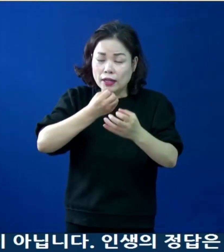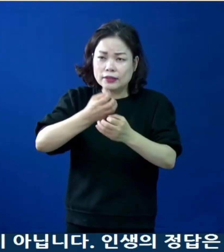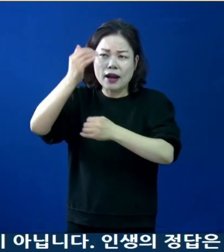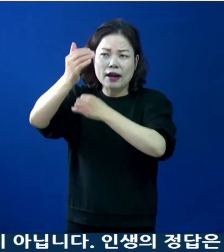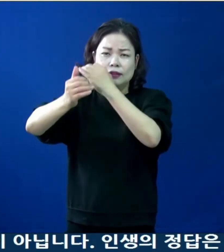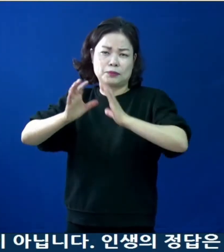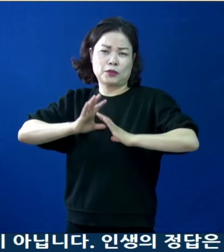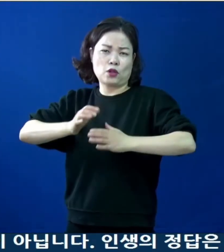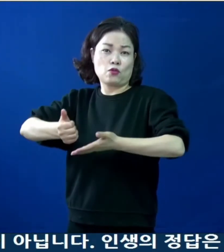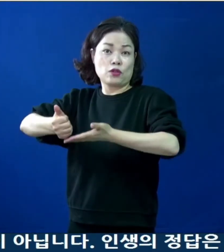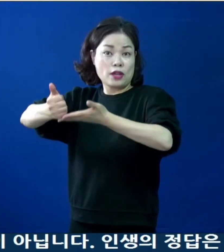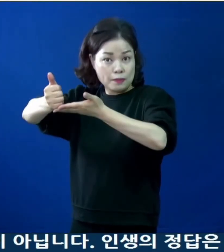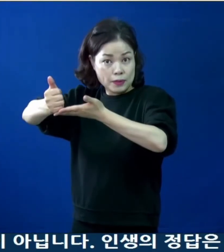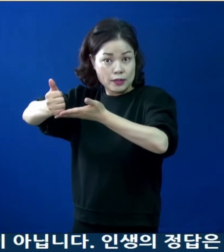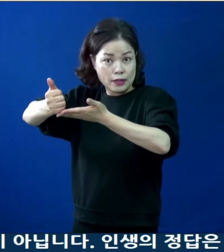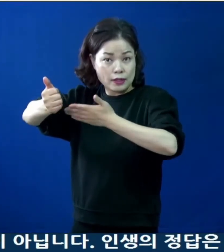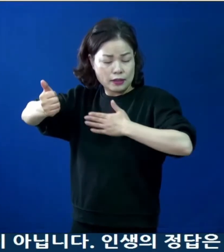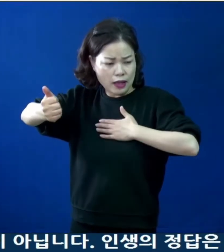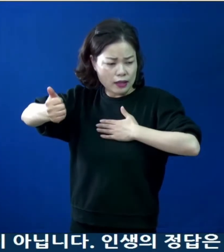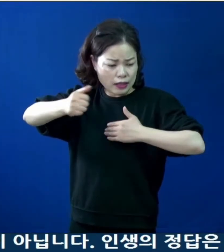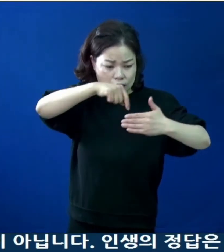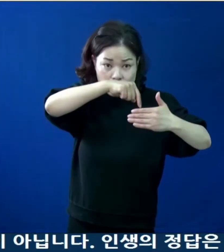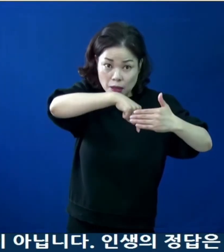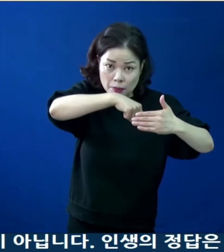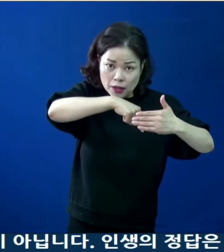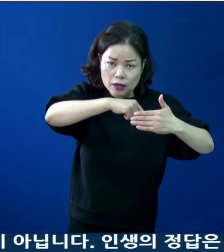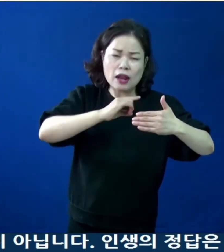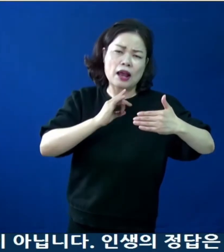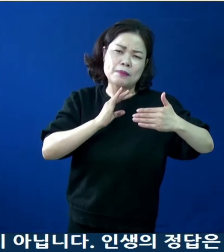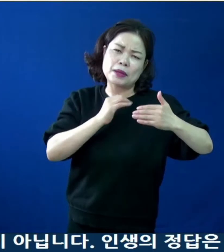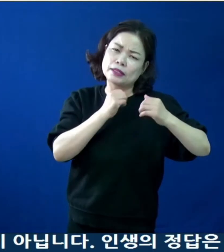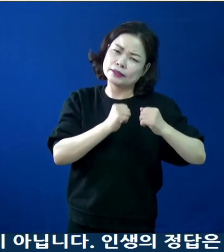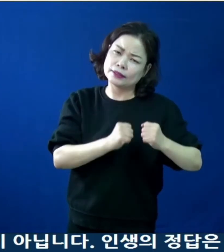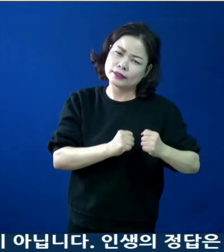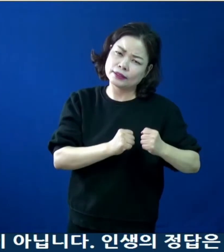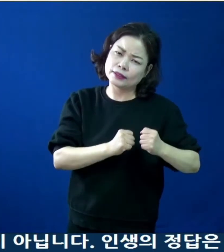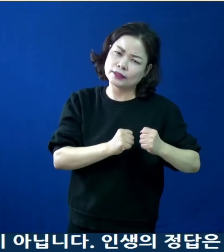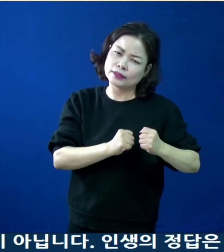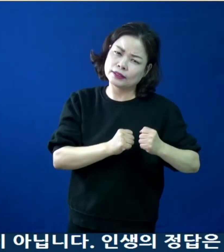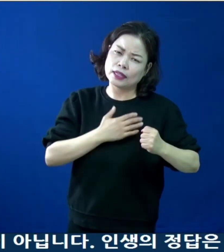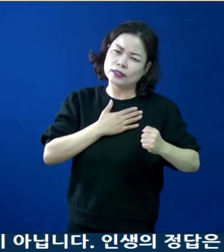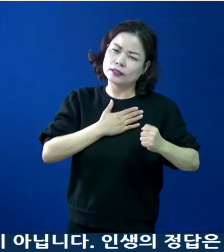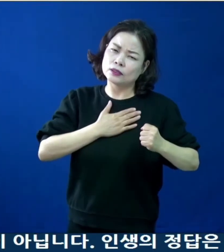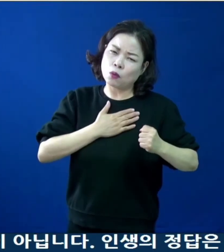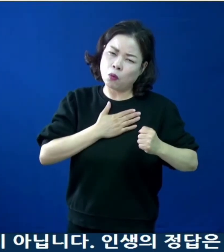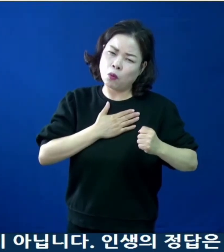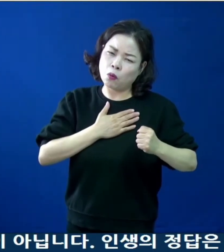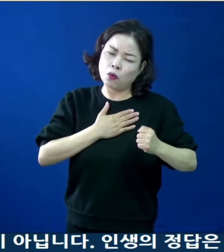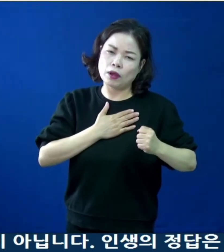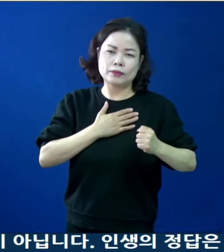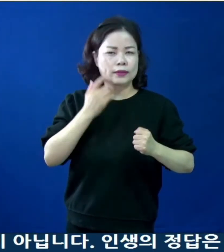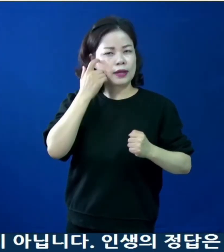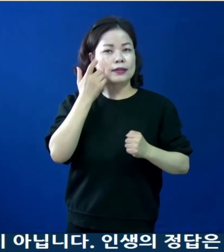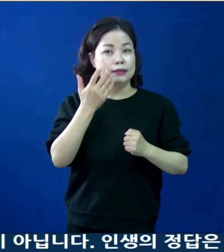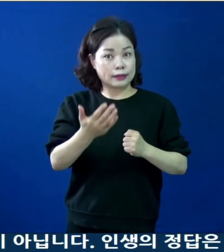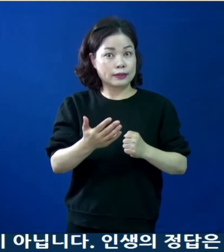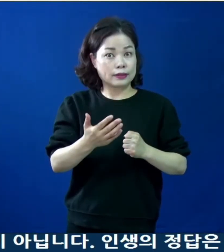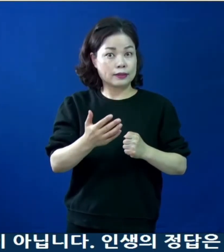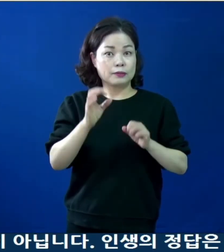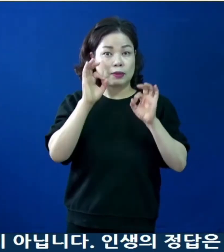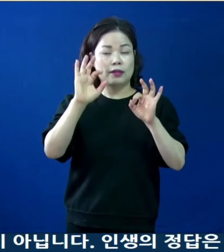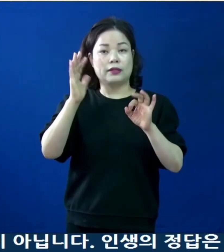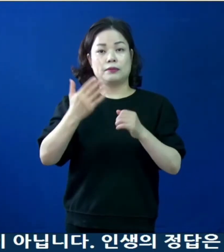하나님 경외함이 나의 내면에만 머물러 있는 정서적인 감정은 아닌가 살펴보셔야